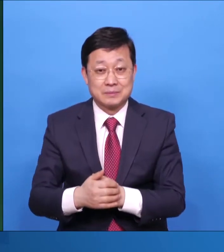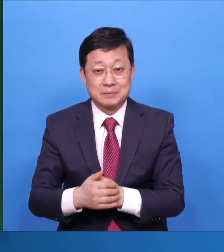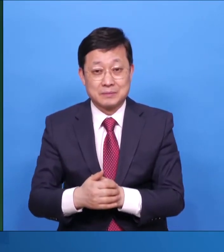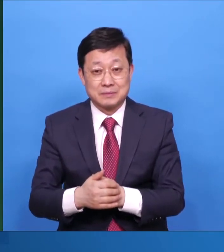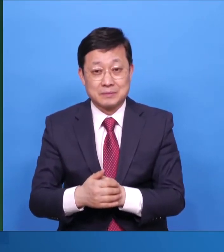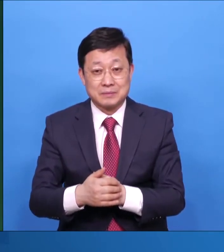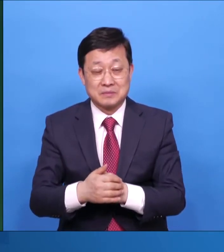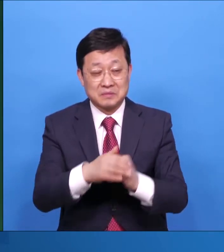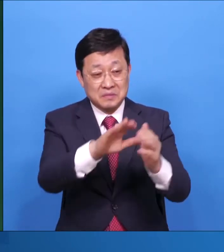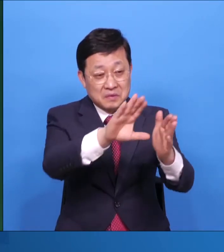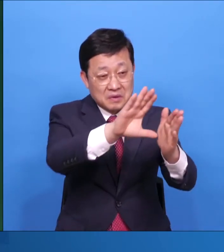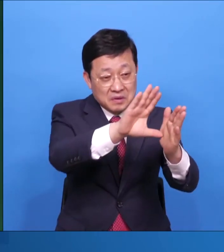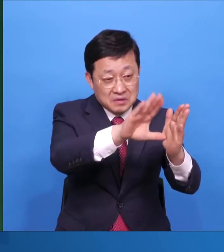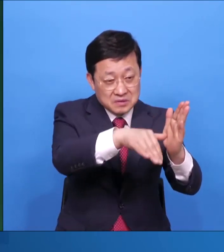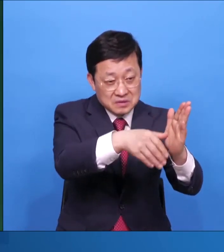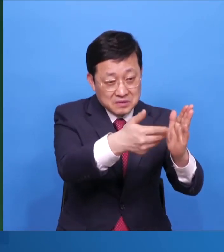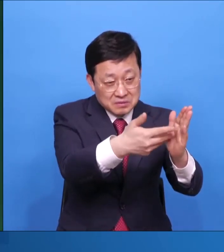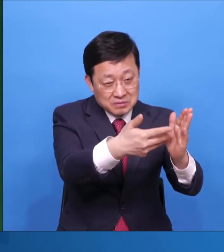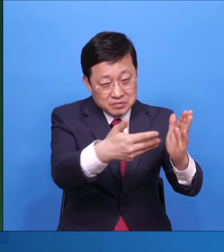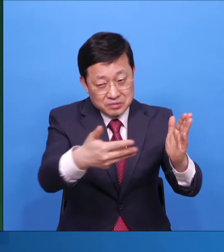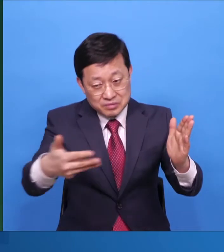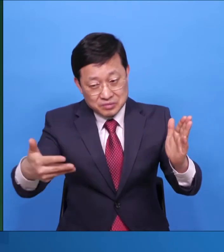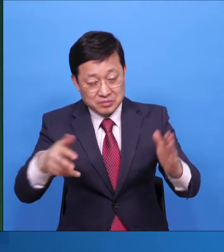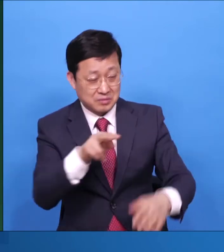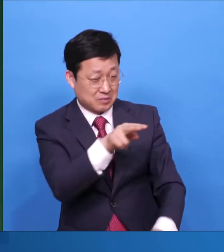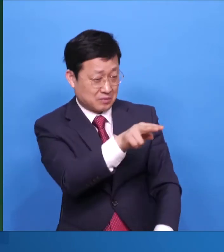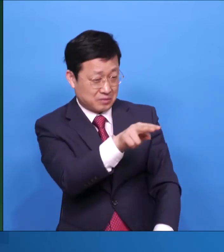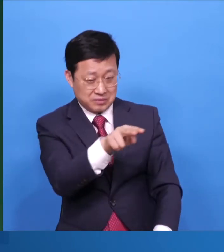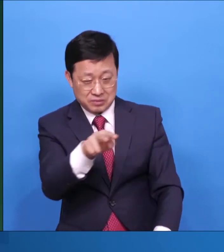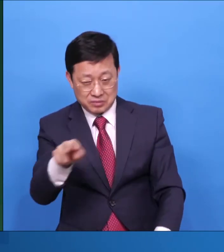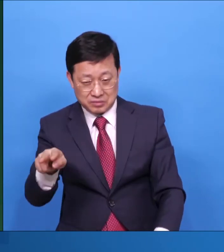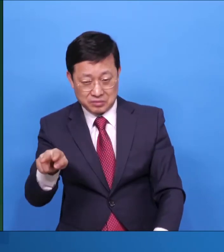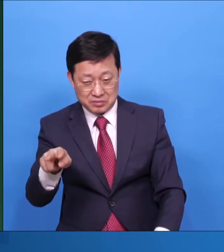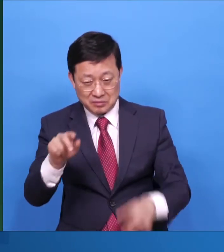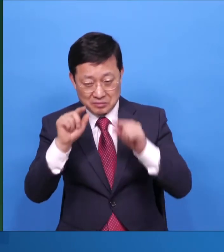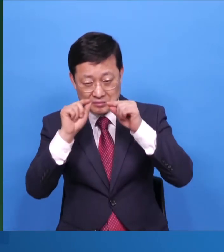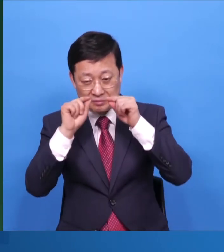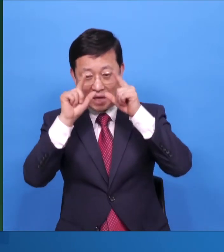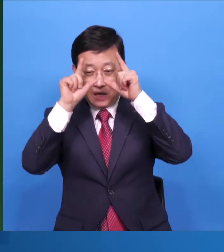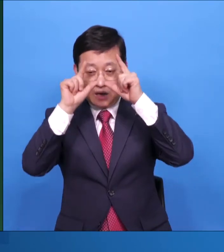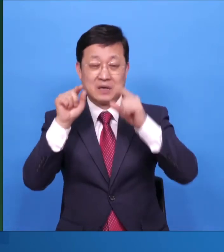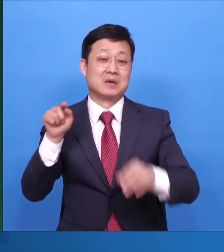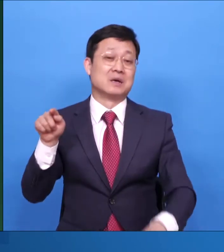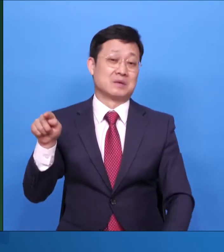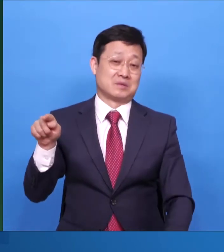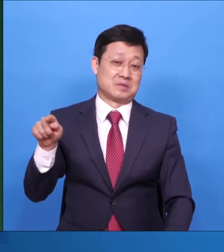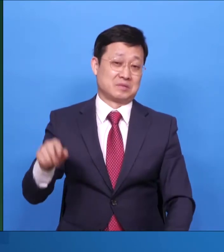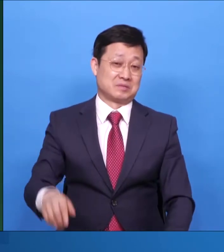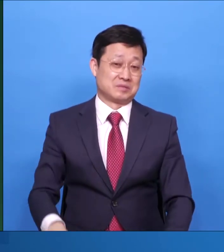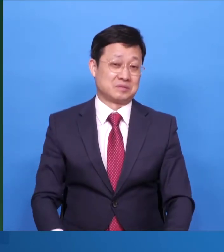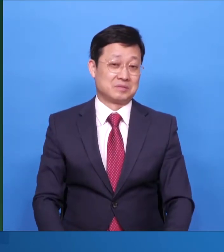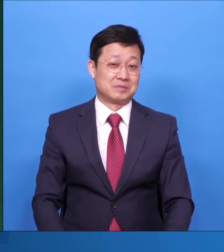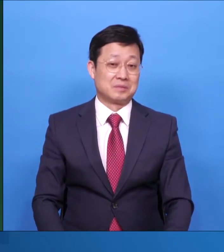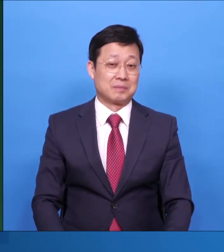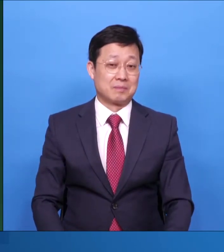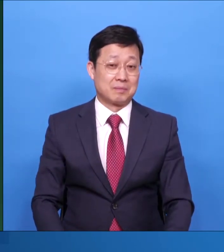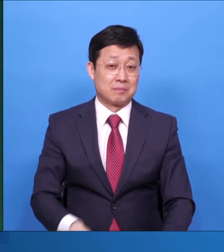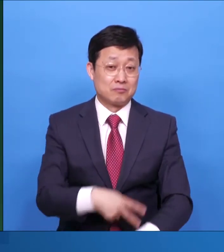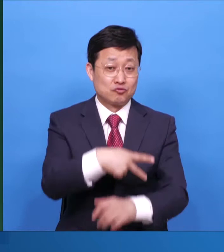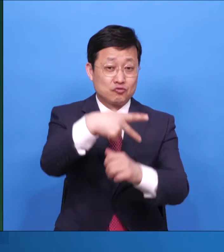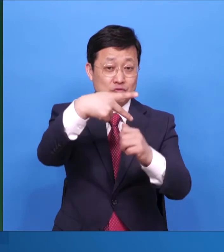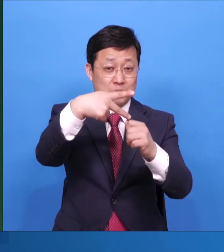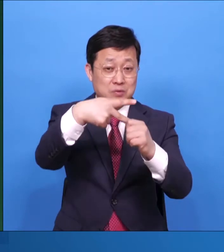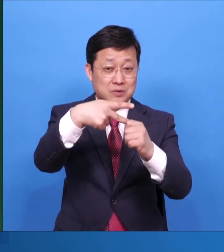시대를 본 겁니다. Vemos que Eliseo lo más importante 시대를 봐야 돼요. Es que vio la época. Nosotros debemos de ver la época. 그걸 봐야